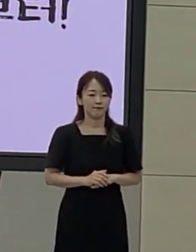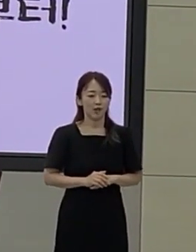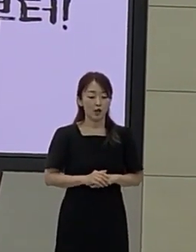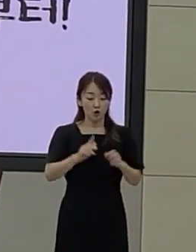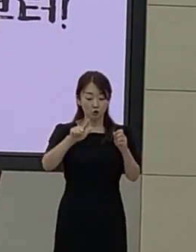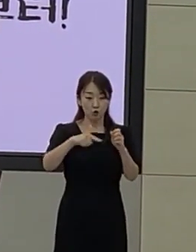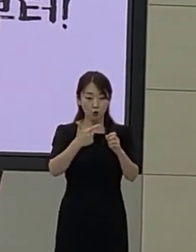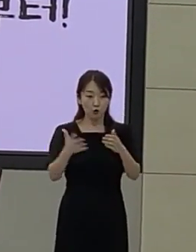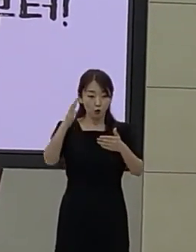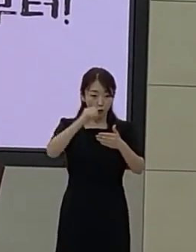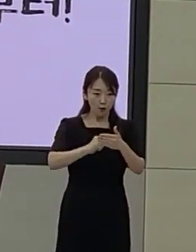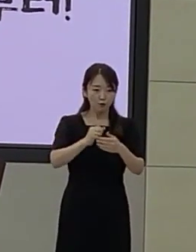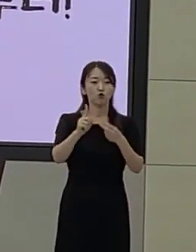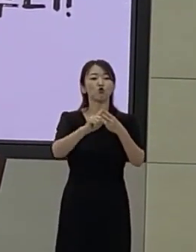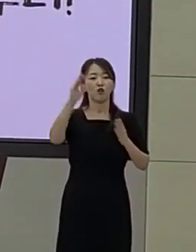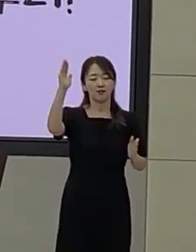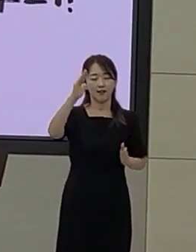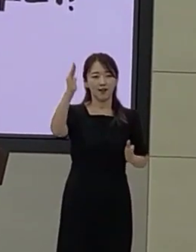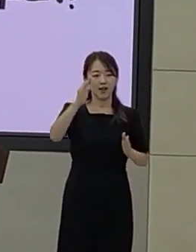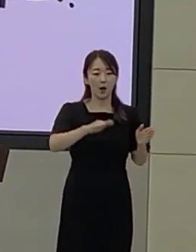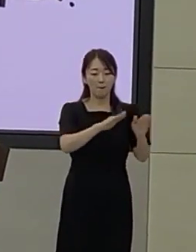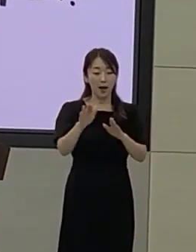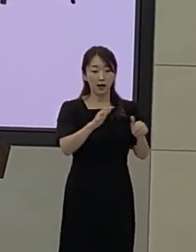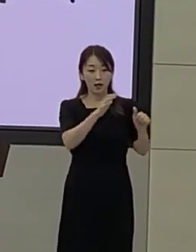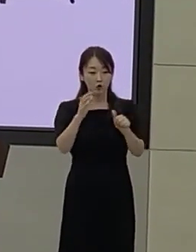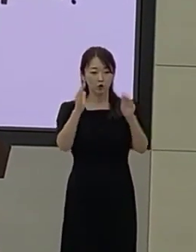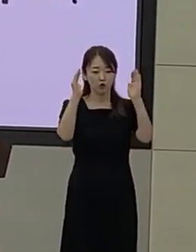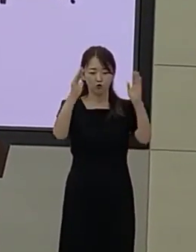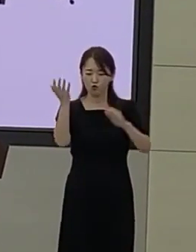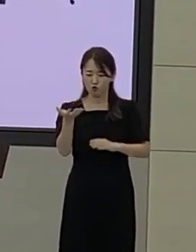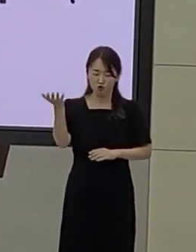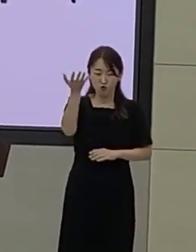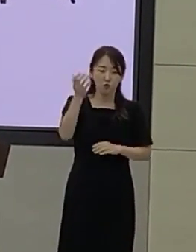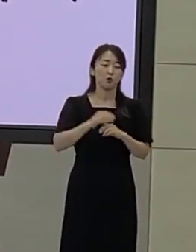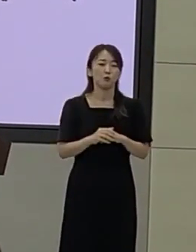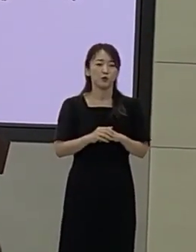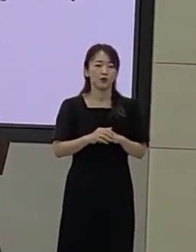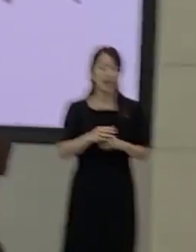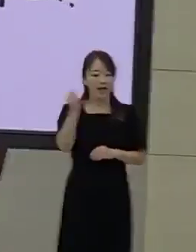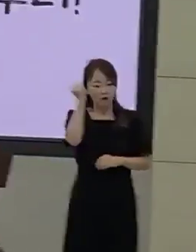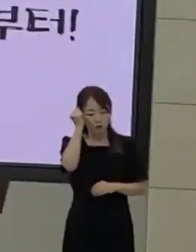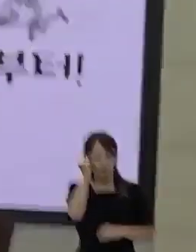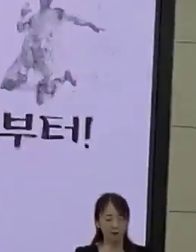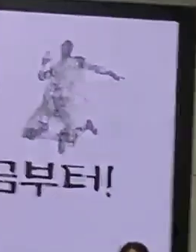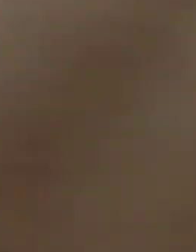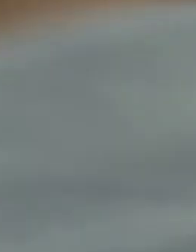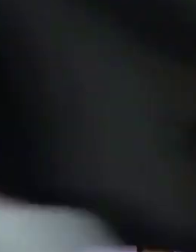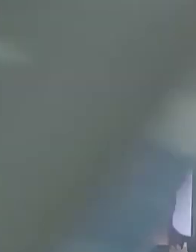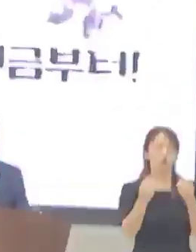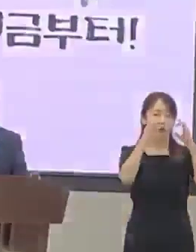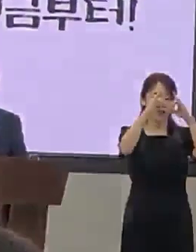예비 중 1을 포함하여 중학생에게는 방학을 이용한 수준 높은 숙박형 인성연수